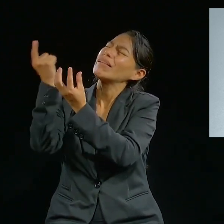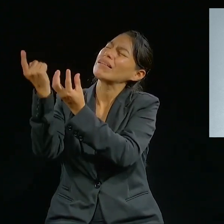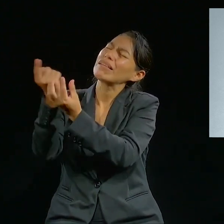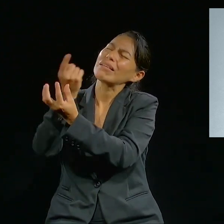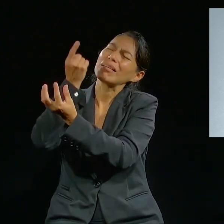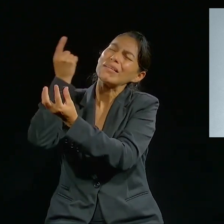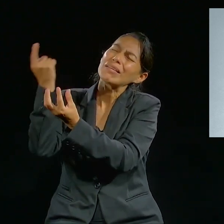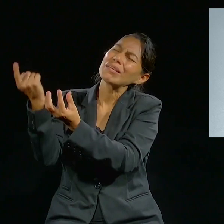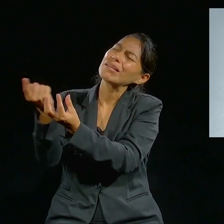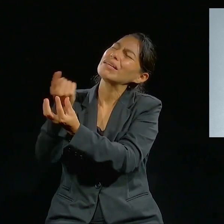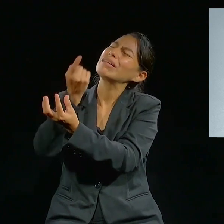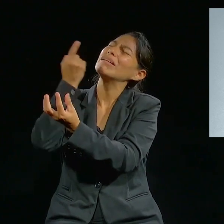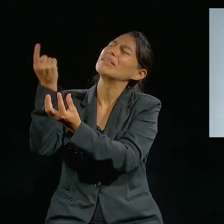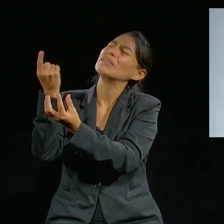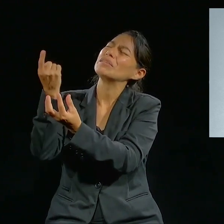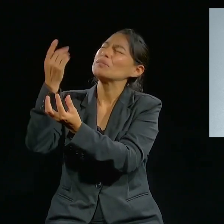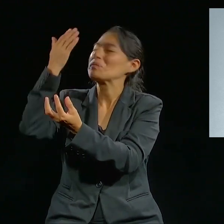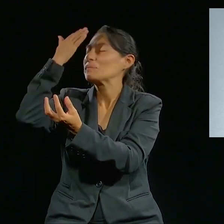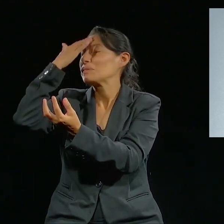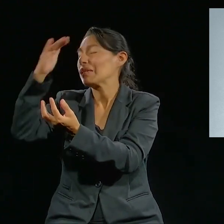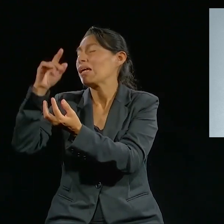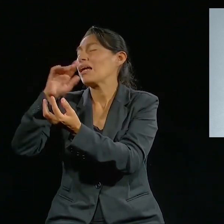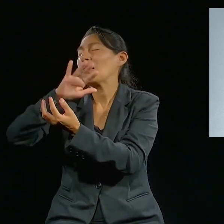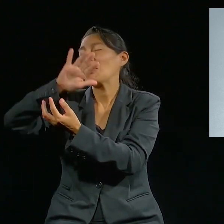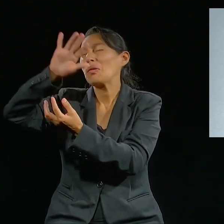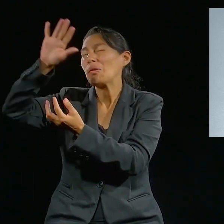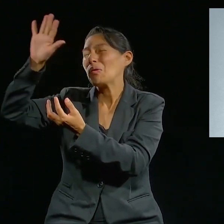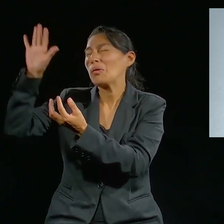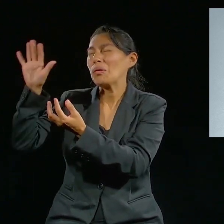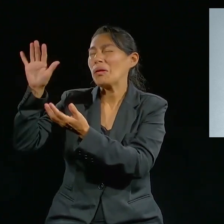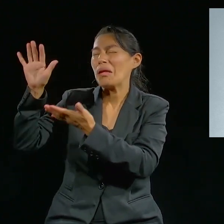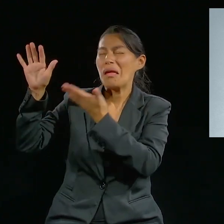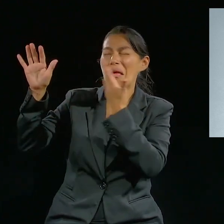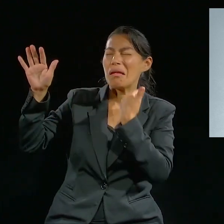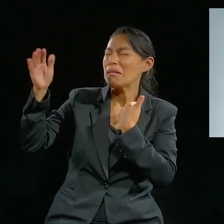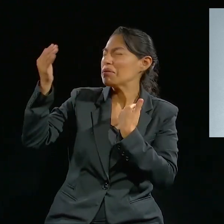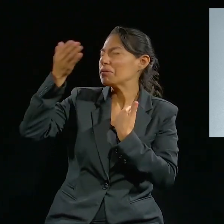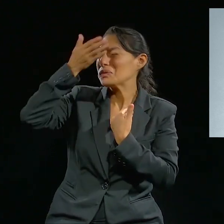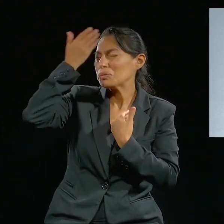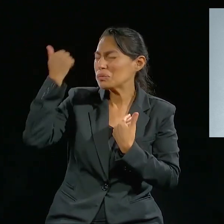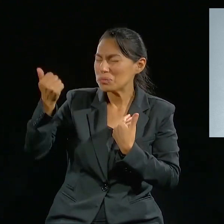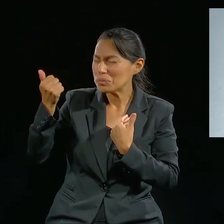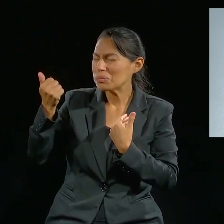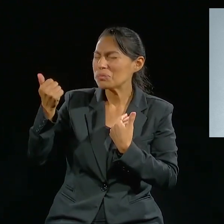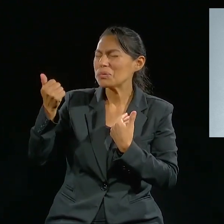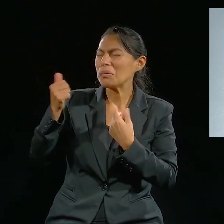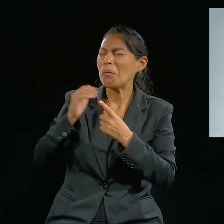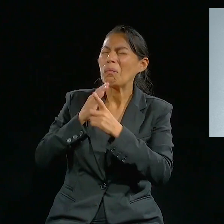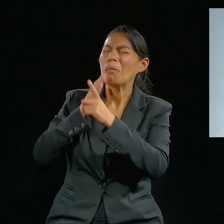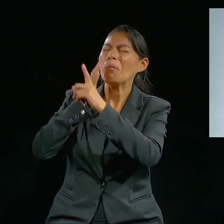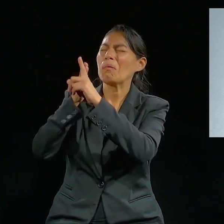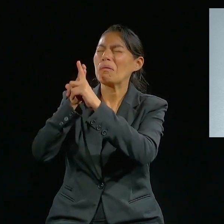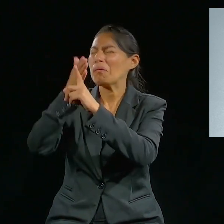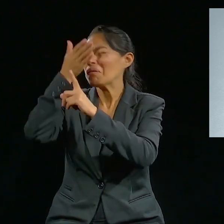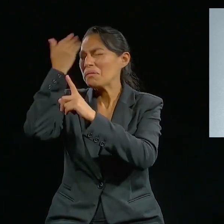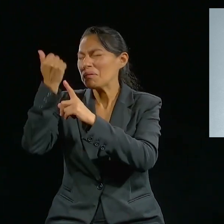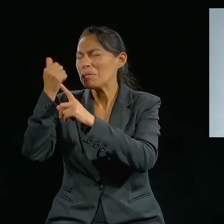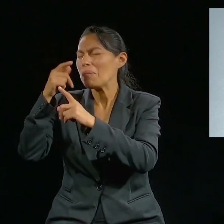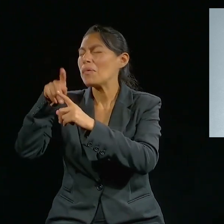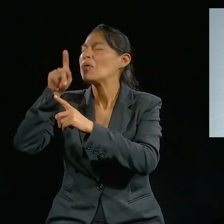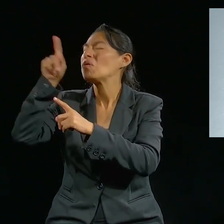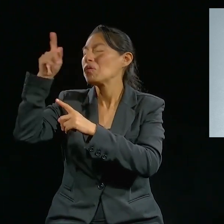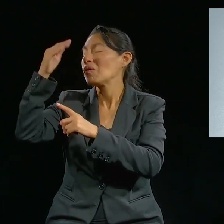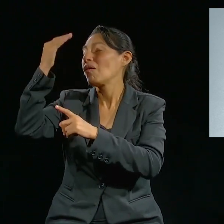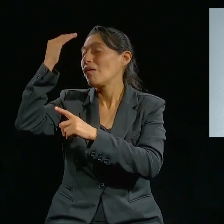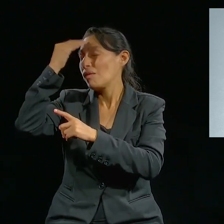saber señor de aquellas cosas que quizás no conocimos el propósito pero que tú si las conoces